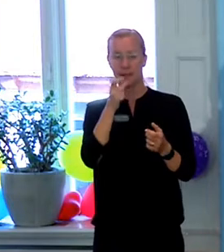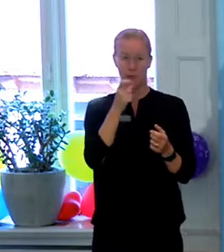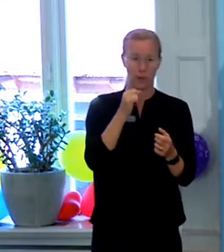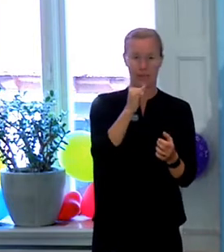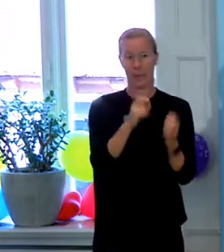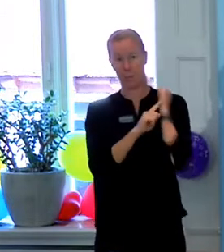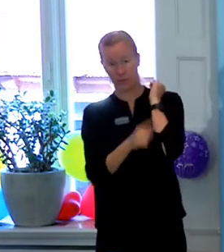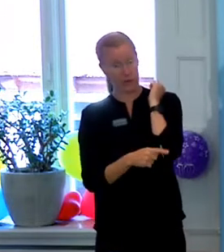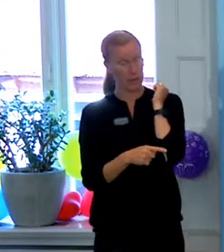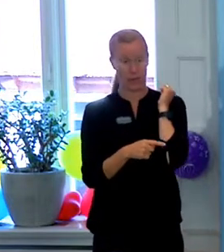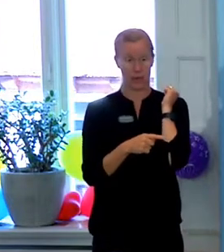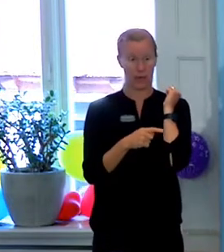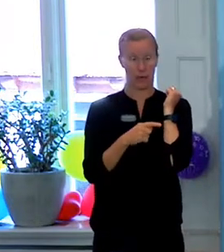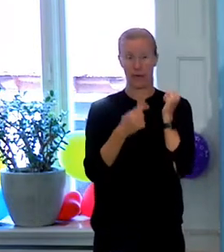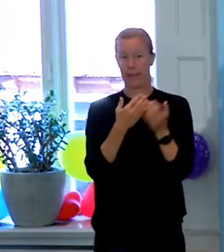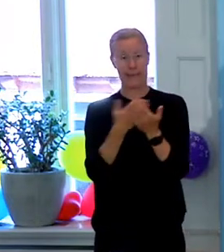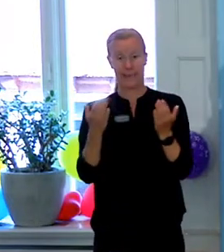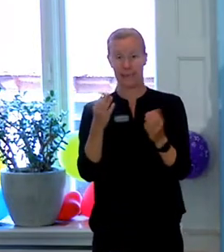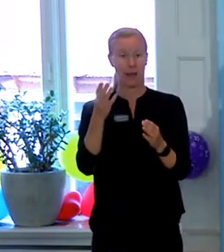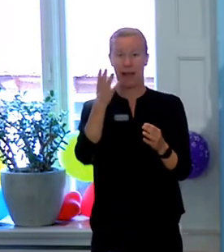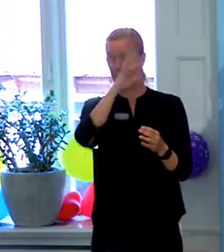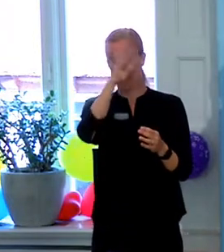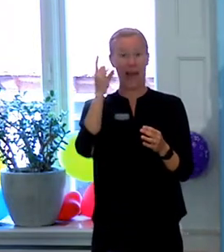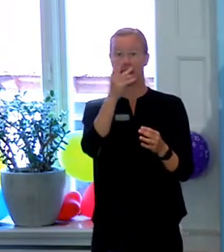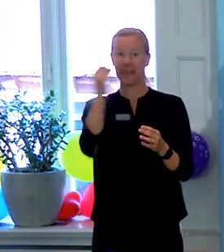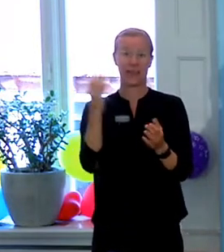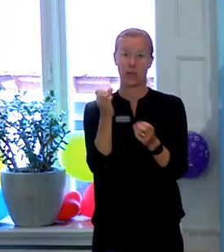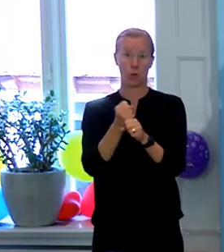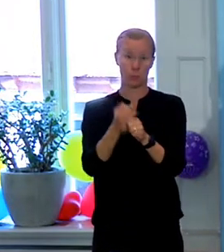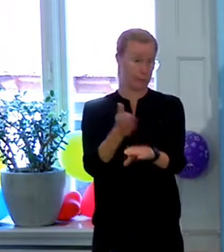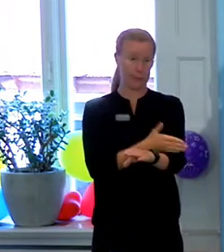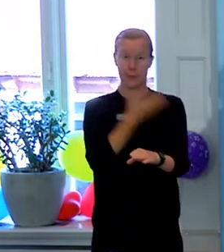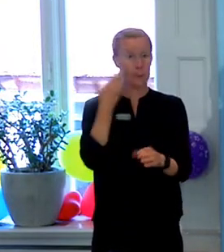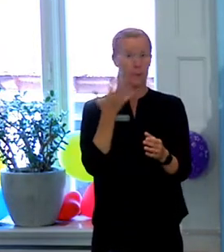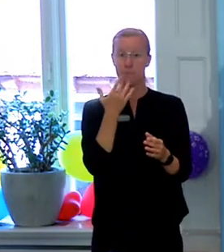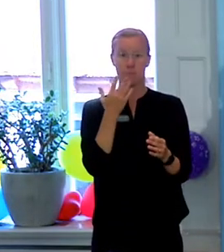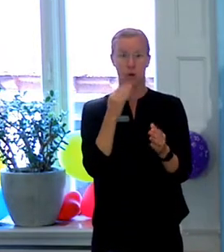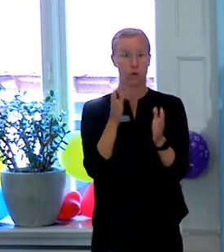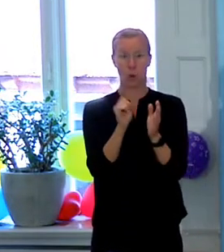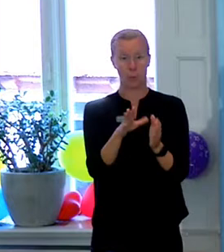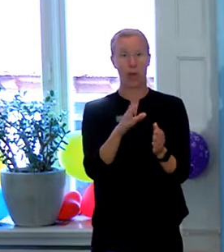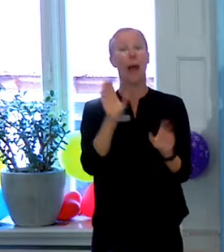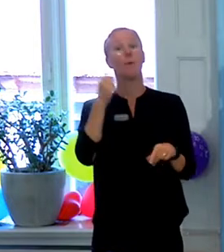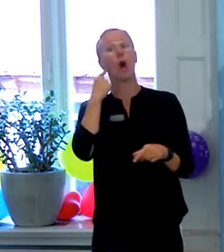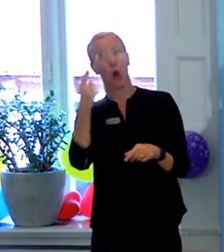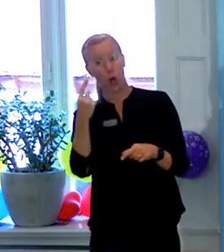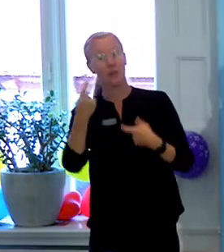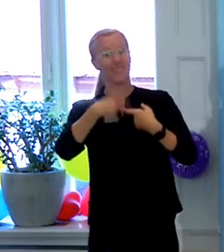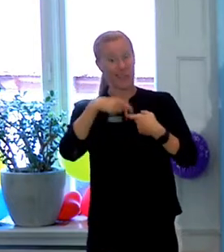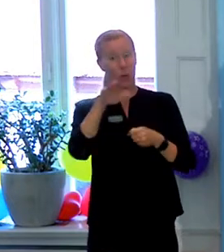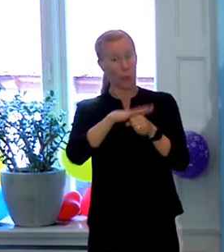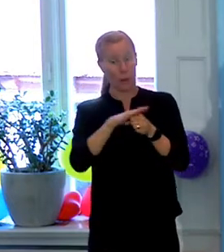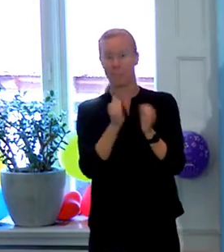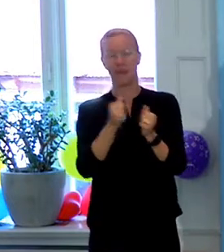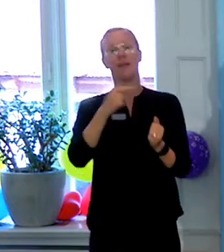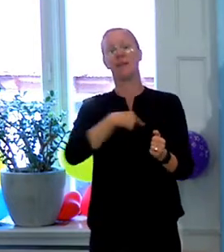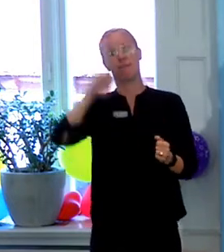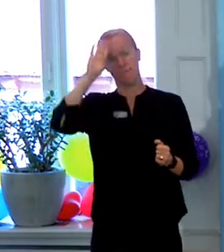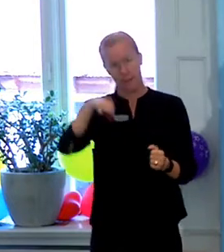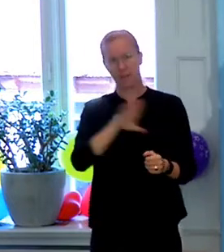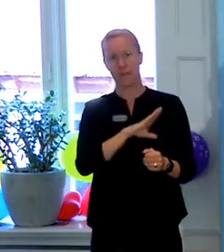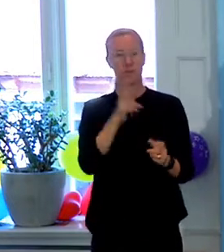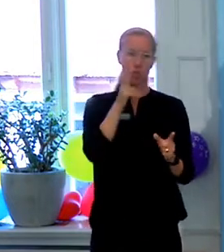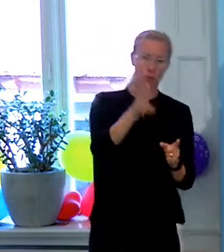den här kartläggningen eller i mina tidigare arbeten där jag pratat med socialarbetare hört talas om det. Sen vet vi att det finns